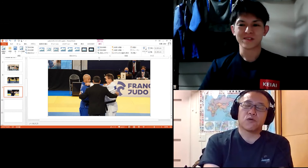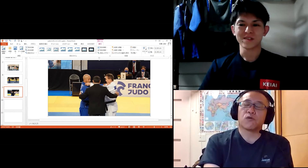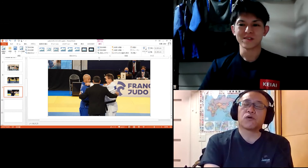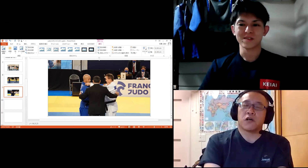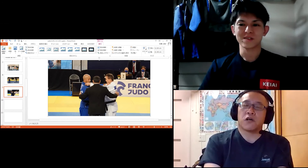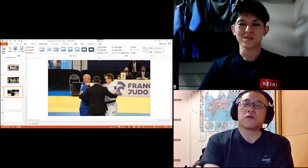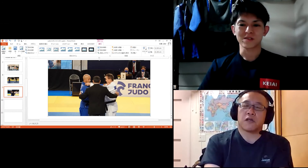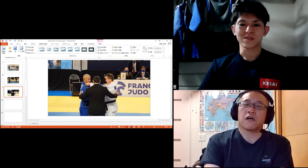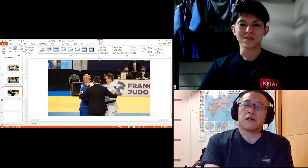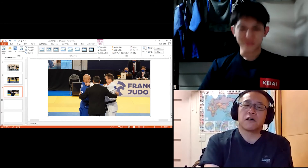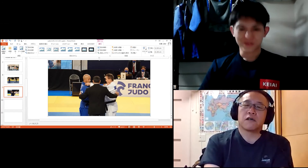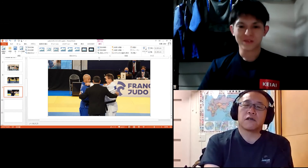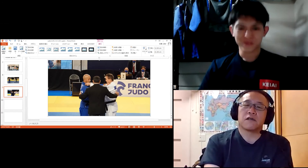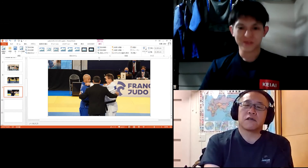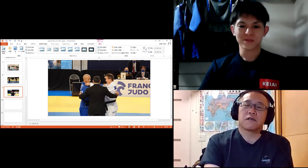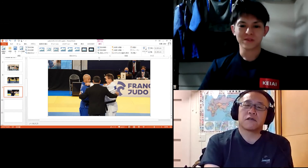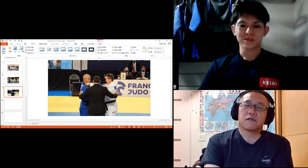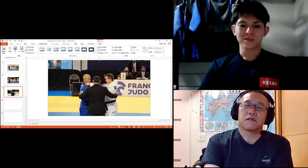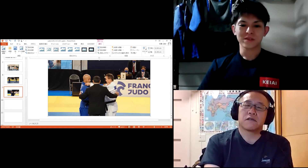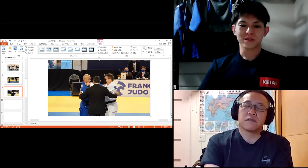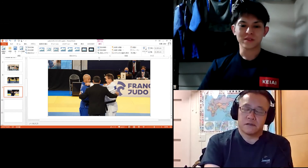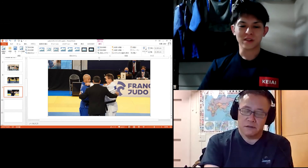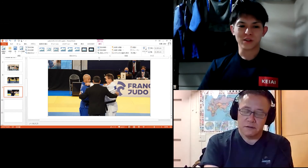で、そういうことがありました。